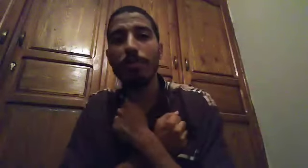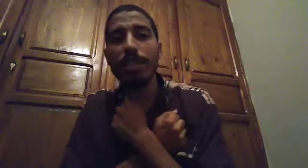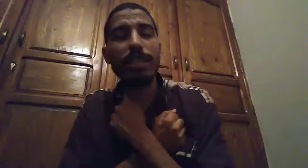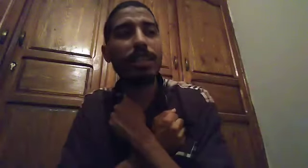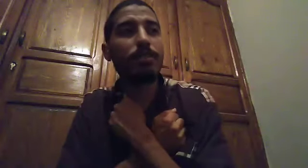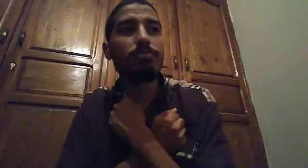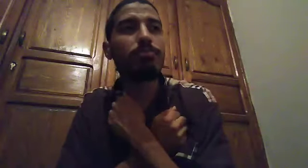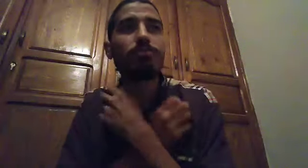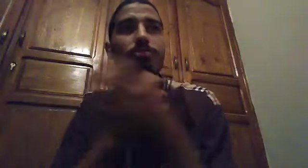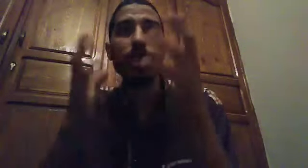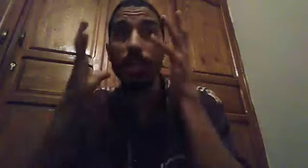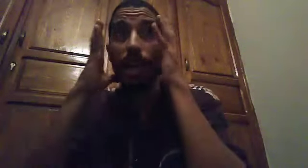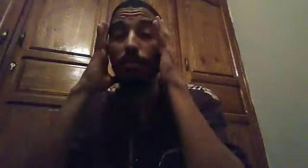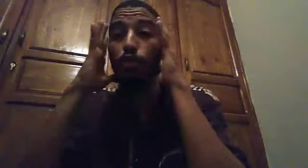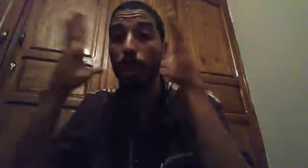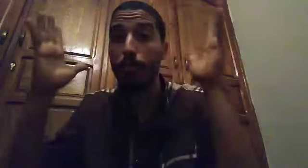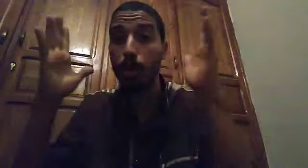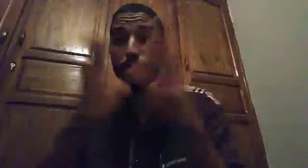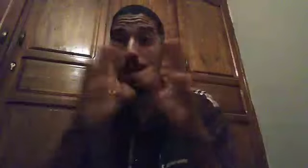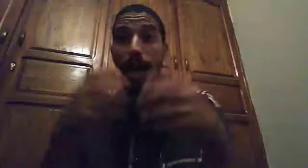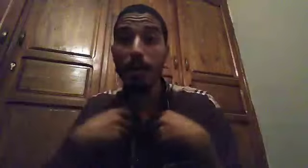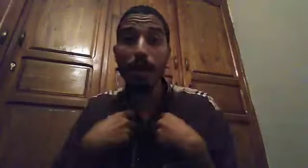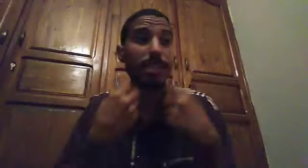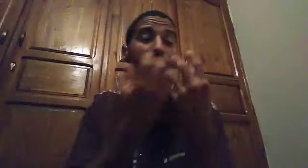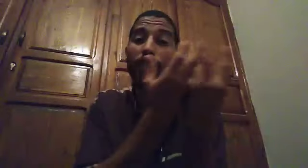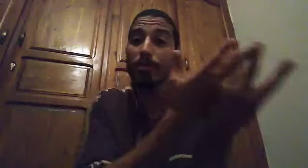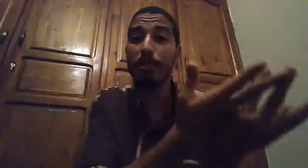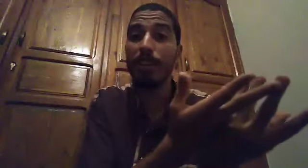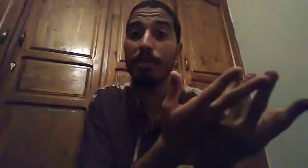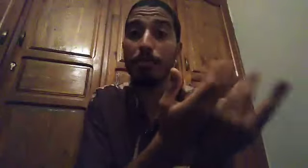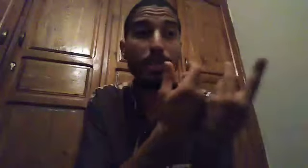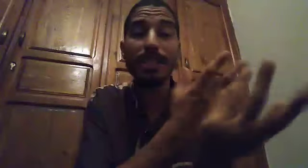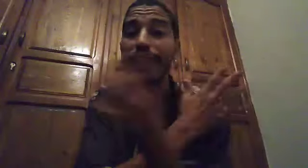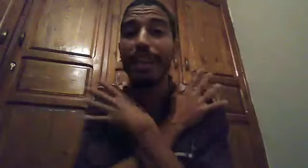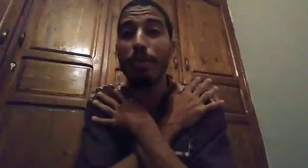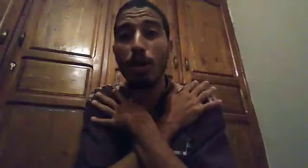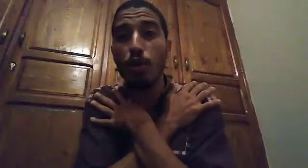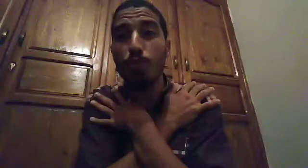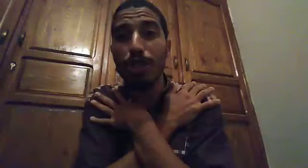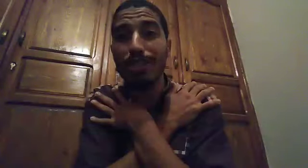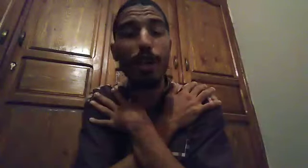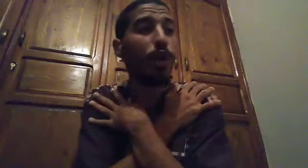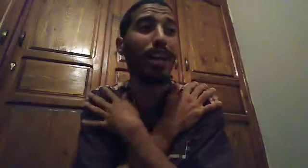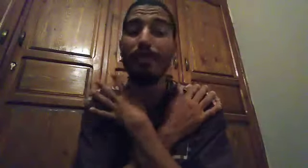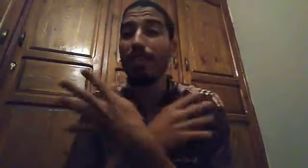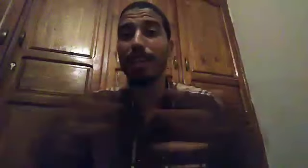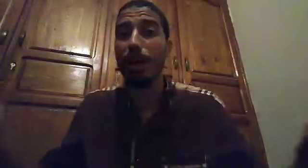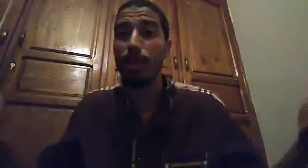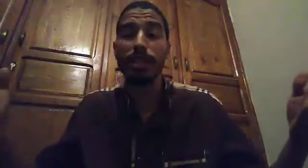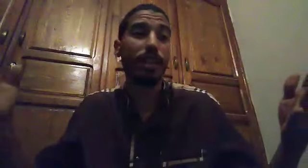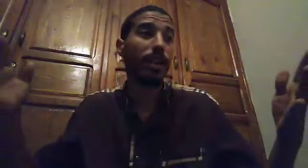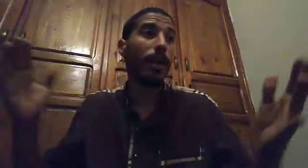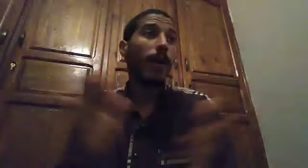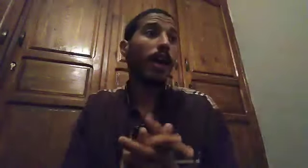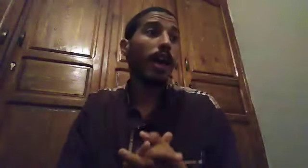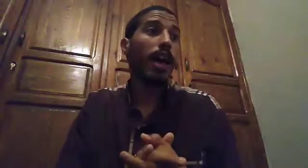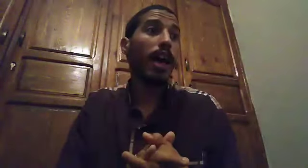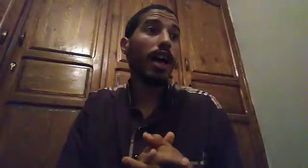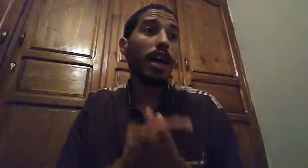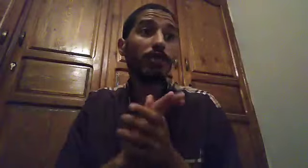ميسي، مش عايز ضغط، مرعب مرعب صراحه. انا براسي انا فهمت الفيلم، ميسي كان مرعوب جدا وخايف خايف اللي يعاود يخسر. شفنا